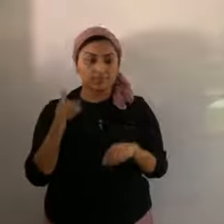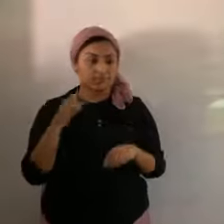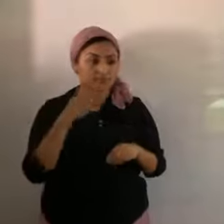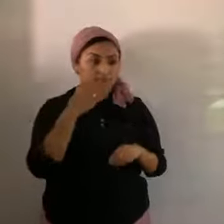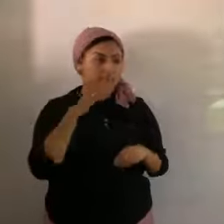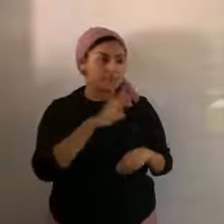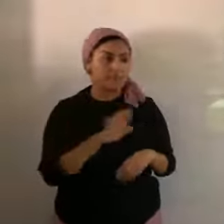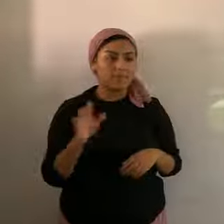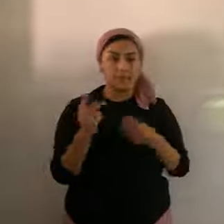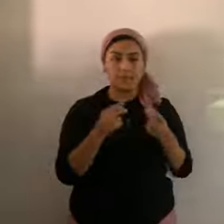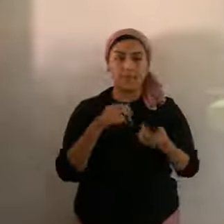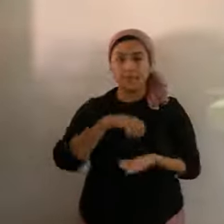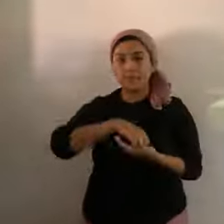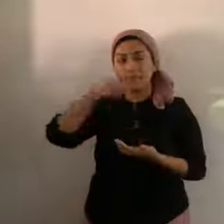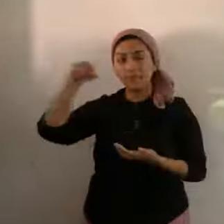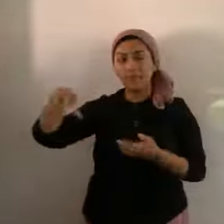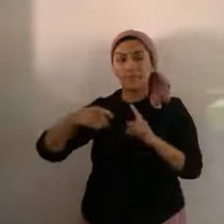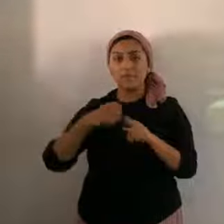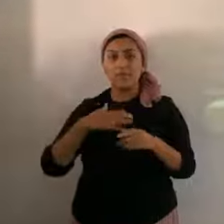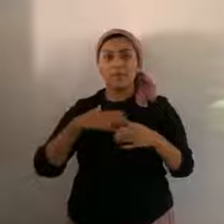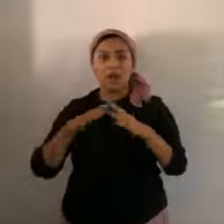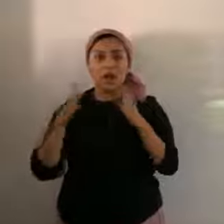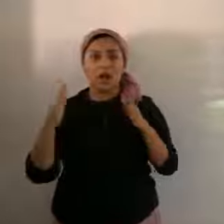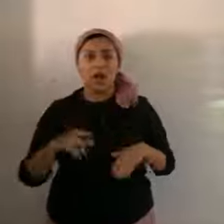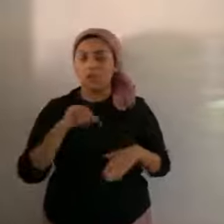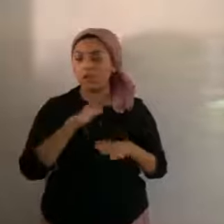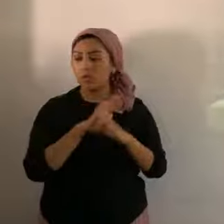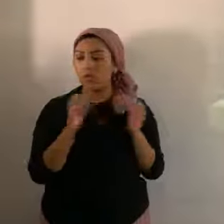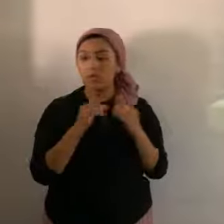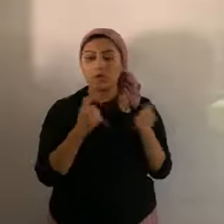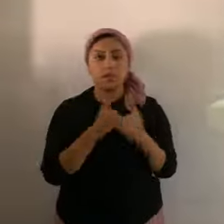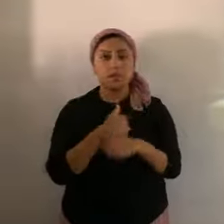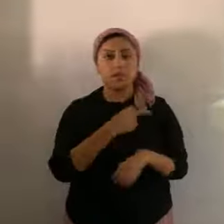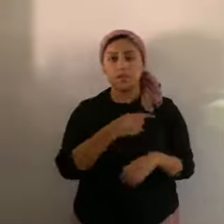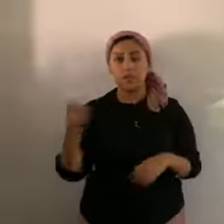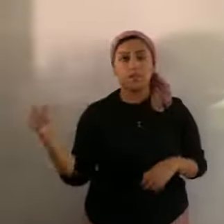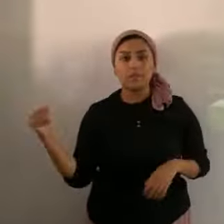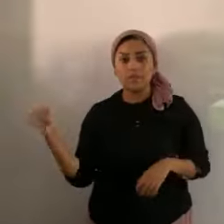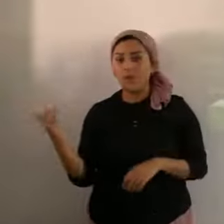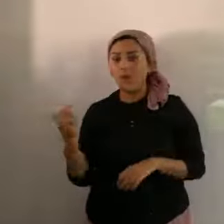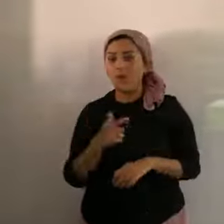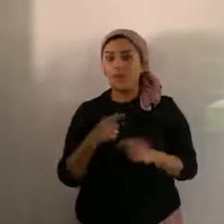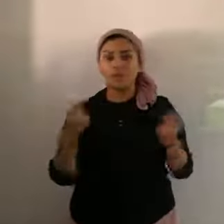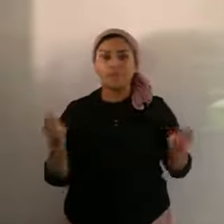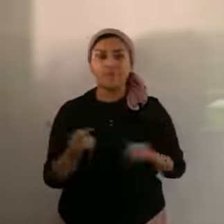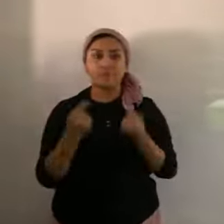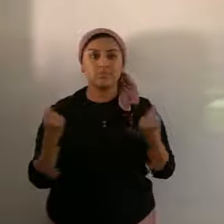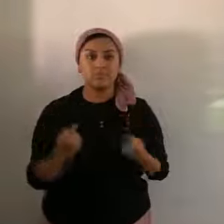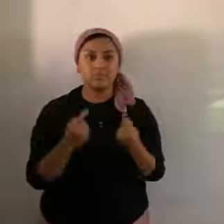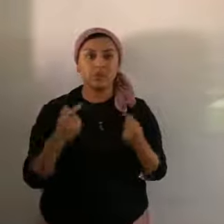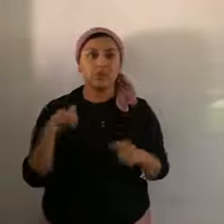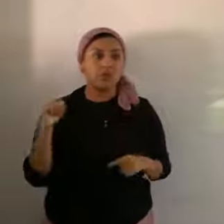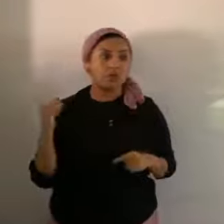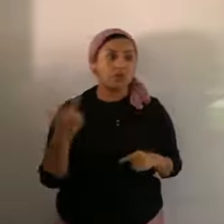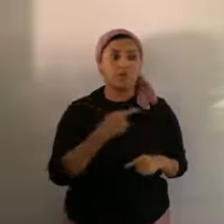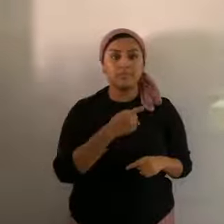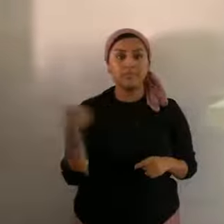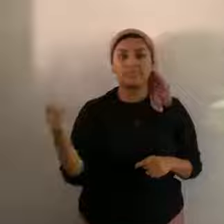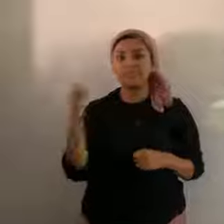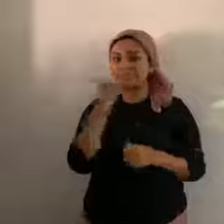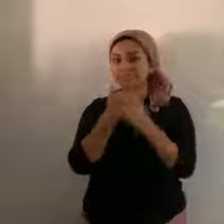de sus obras, los echaré de mi casa. No los amaré más. Todos sus príncipes son desleales. Y es que todos eran